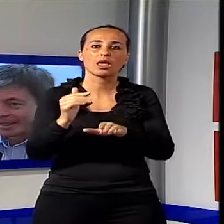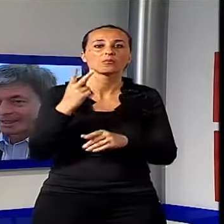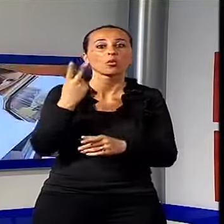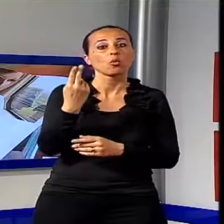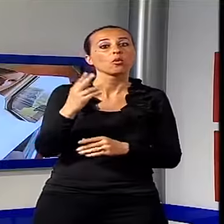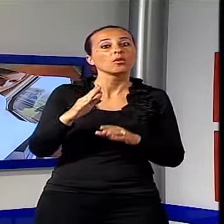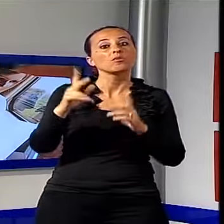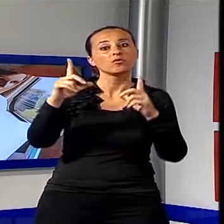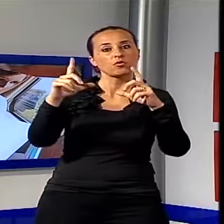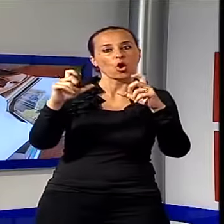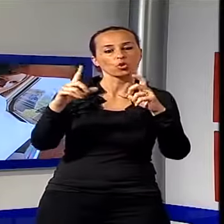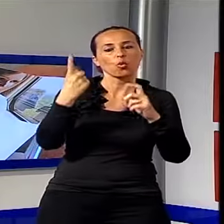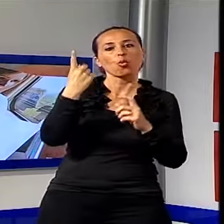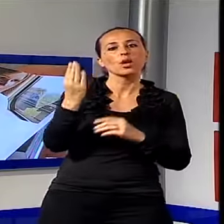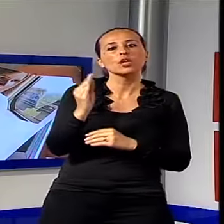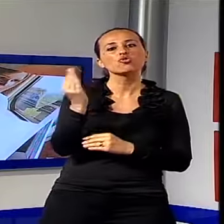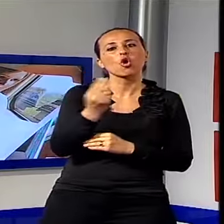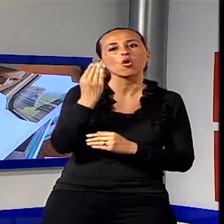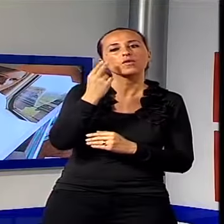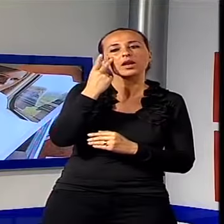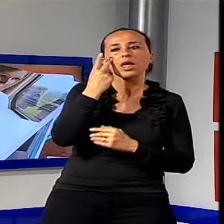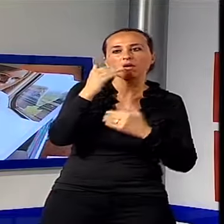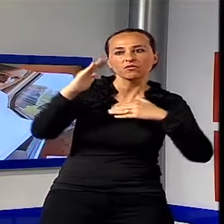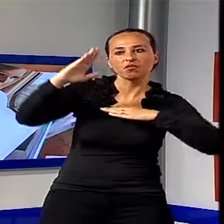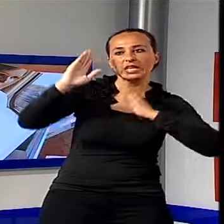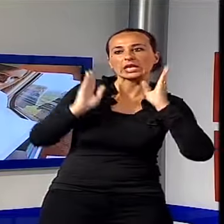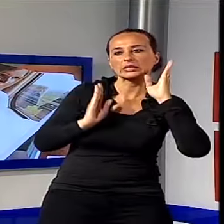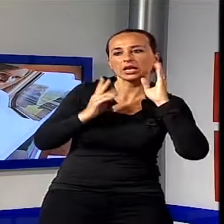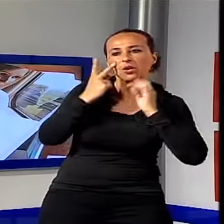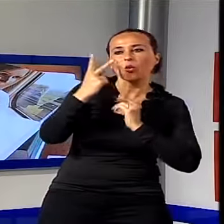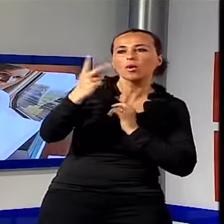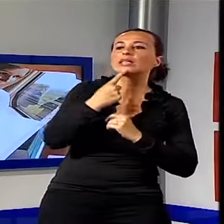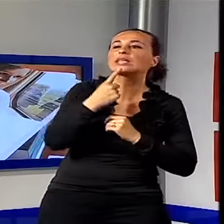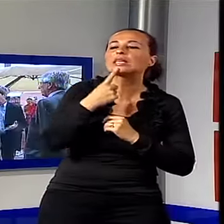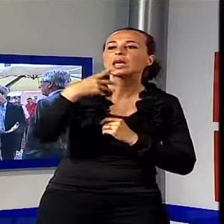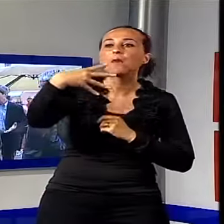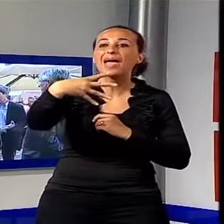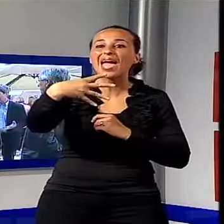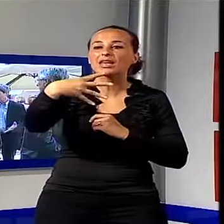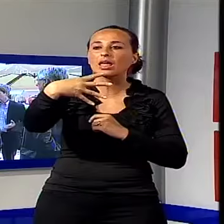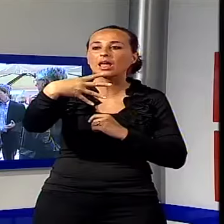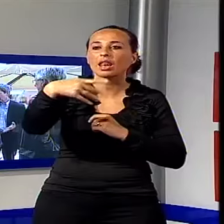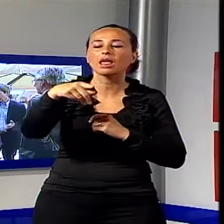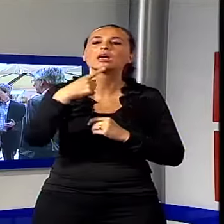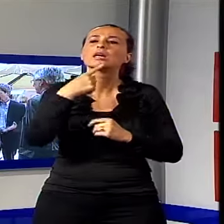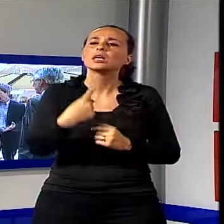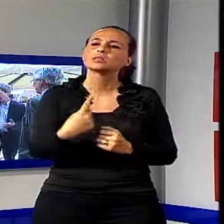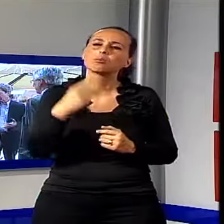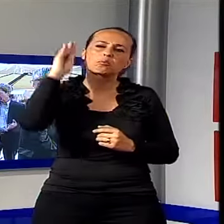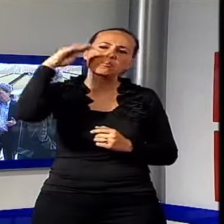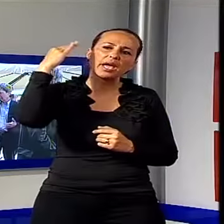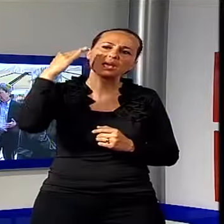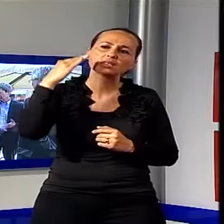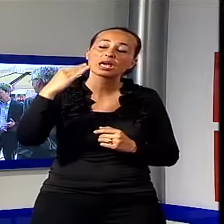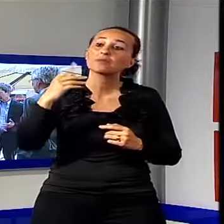attraverso un finestrino. E poi il titolo La nostra Europa non è la loro. Insomma, Leonardo Domenici, ex sindaco di Firenze,